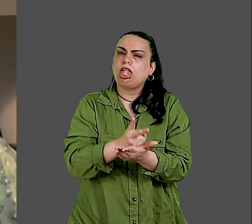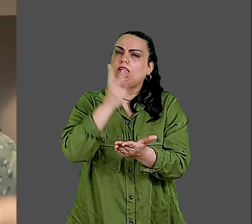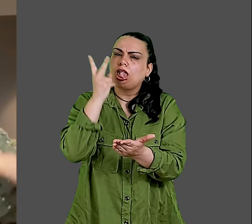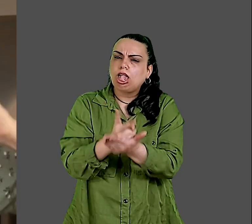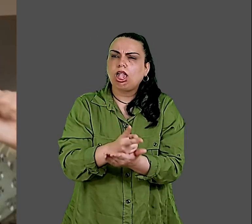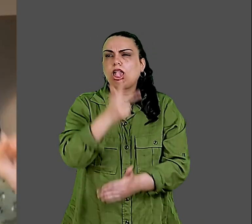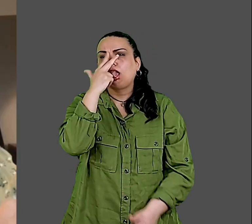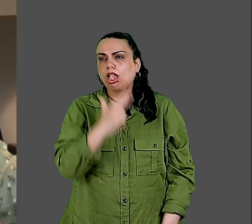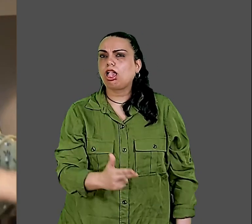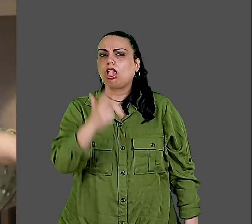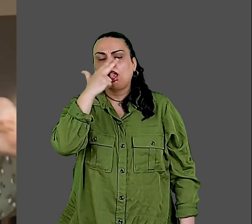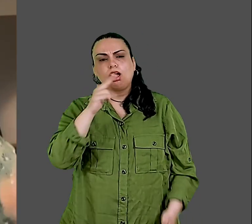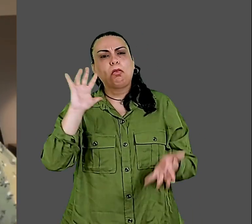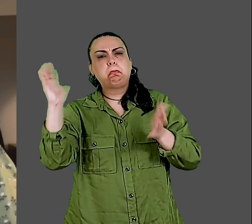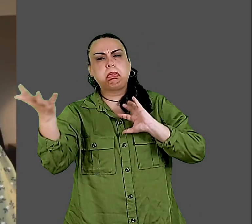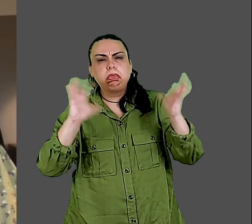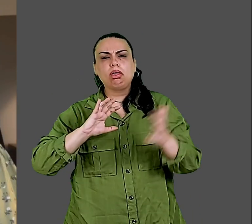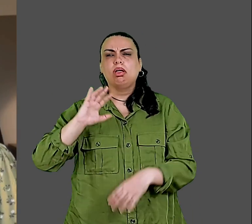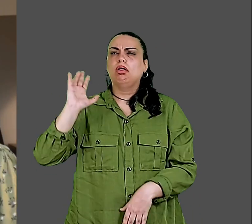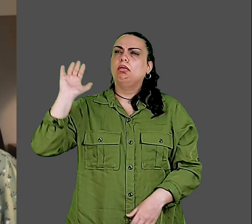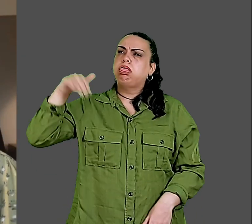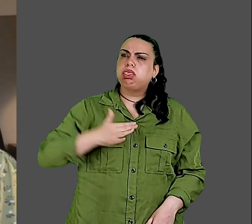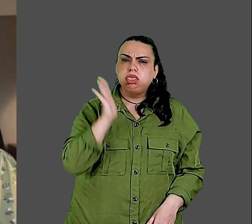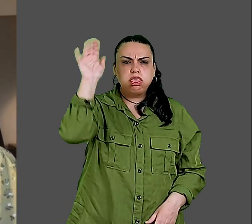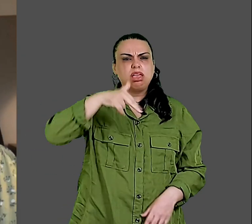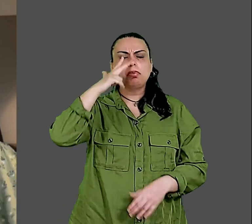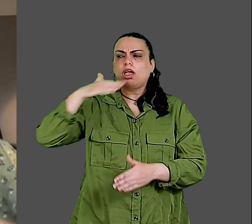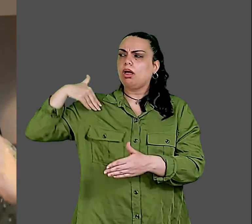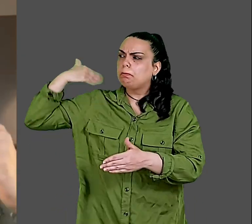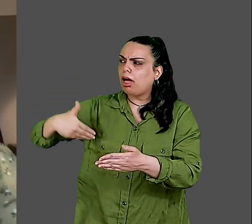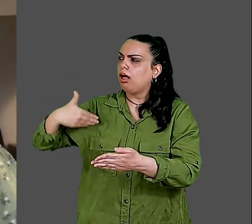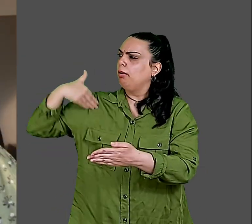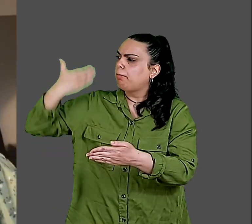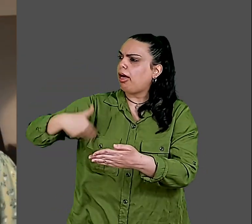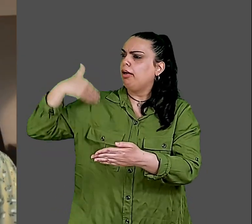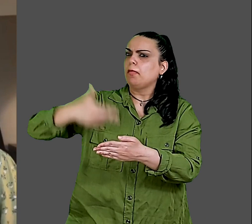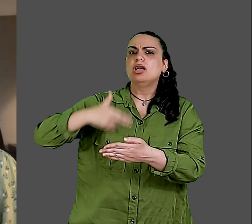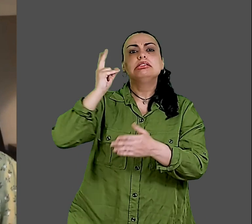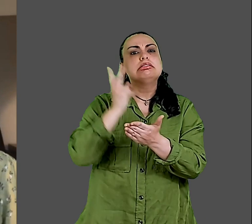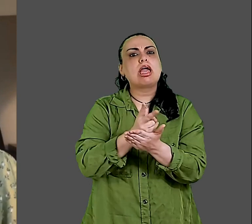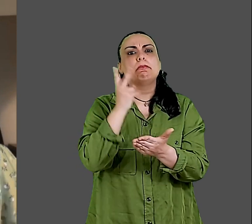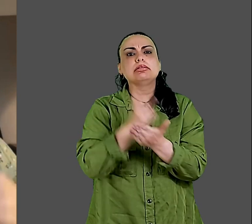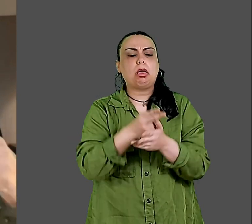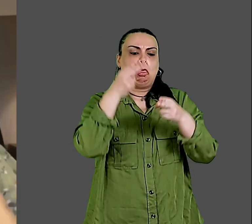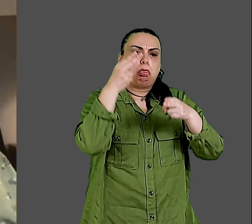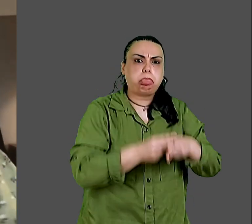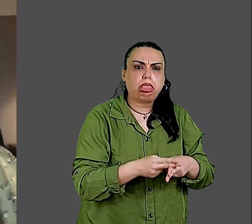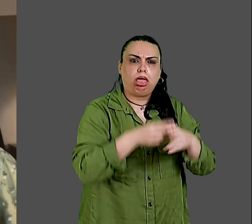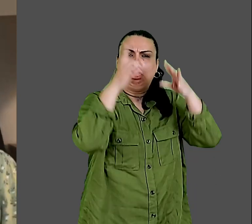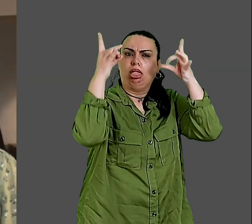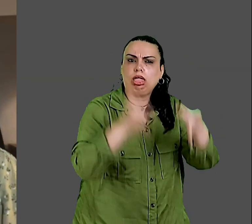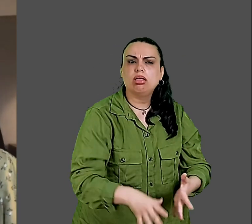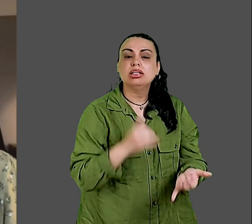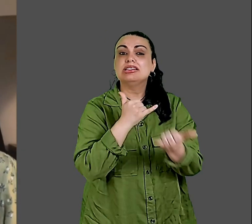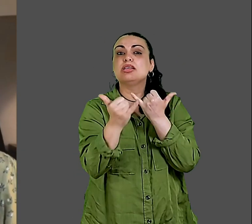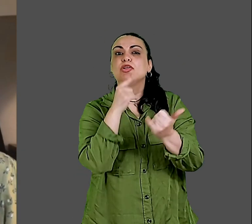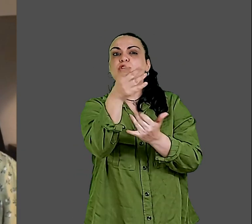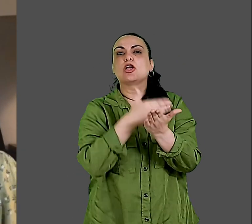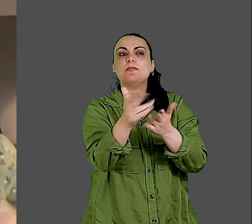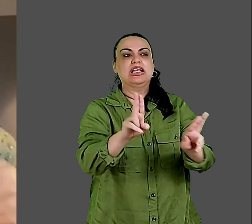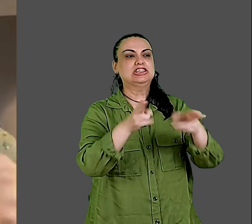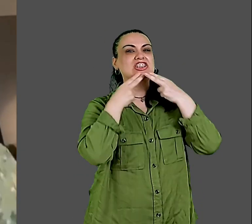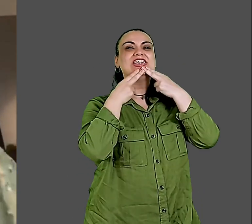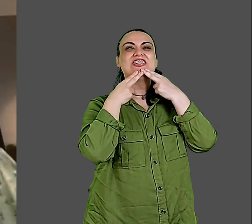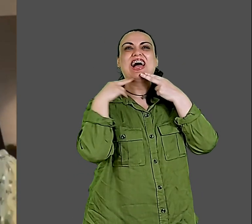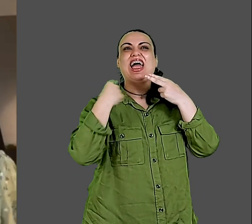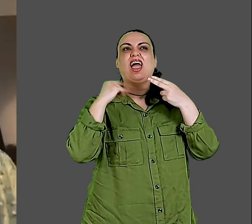inconstância, com os ciclos repetitivos que você não rompe na sua vida. O jejum que você começa, mas não termina. A campanha que você inicia, mas não termina.